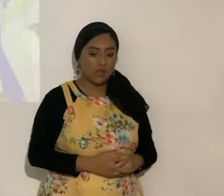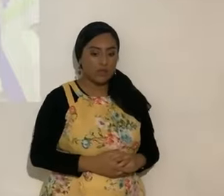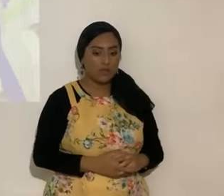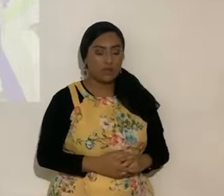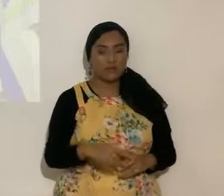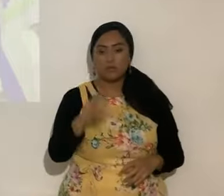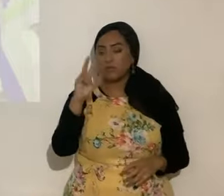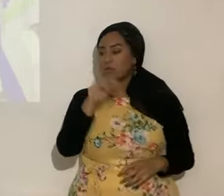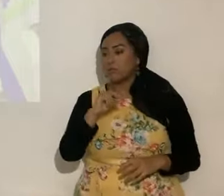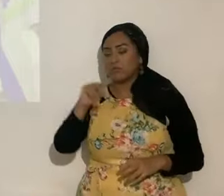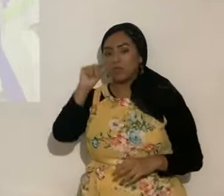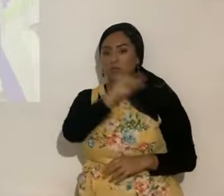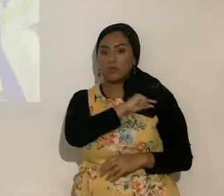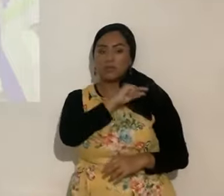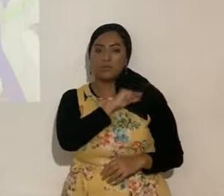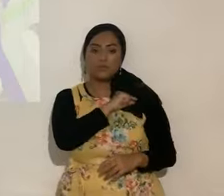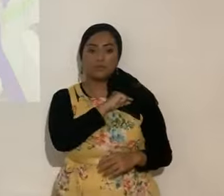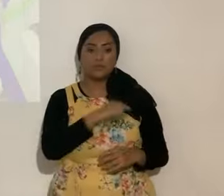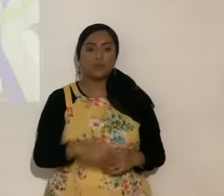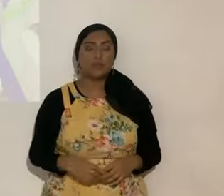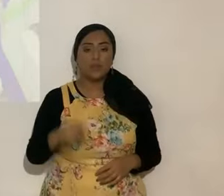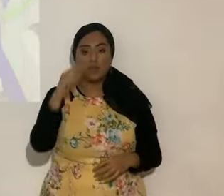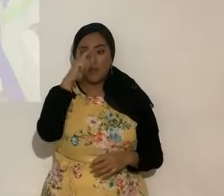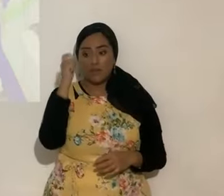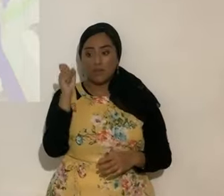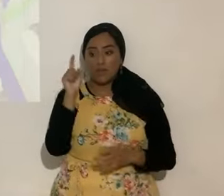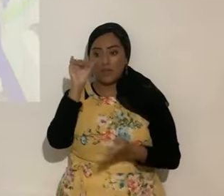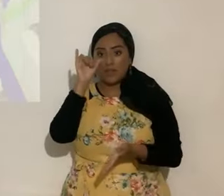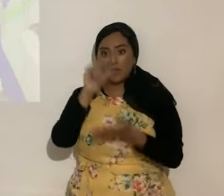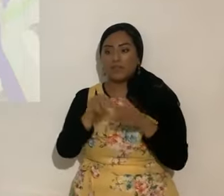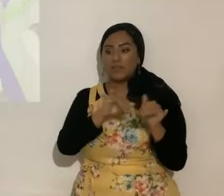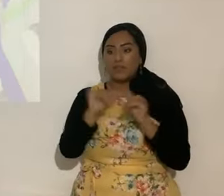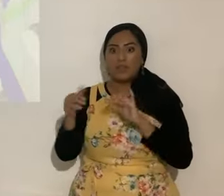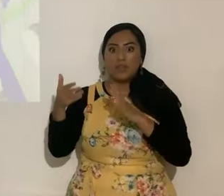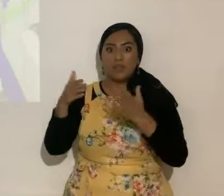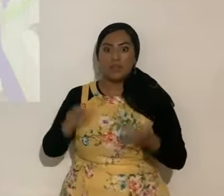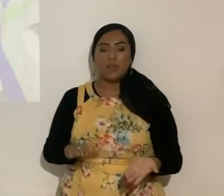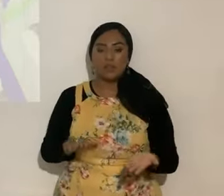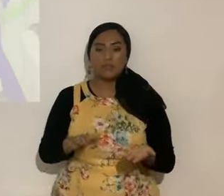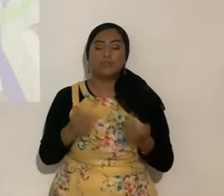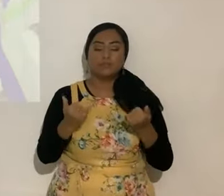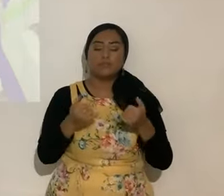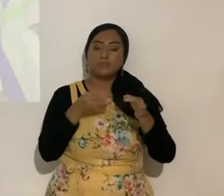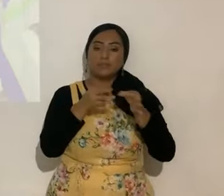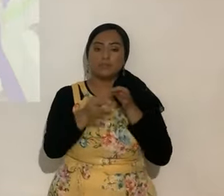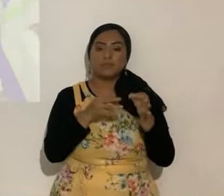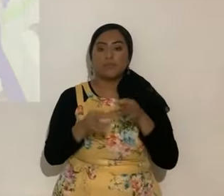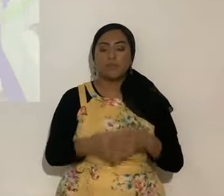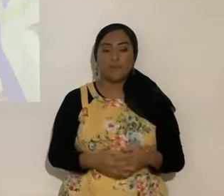no a la culpabilidad. Pues eso es una sentencia de muerte. Voy a explicarlo ahorita.